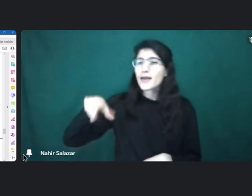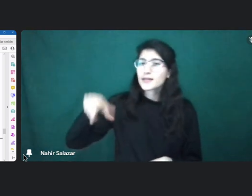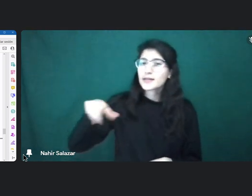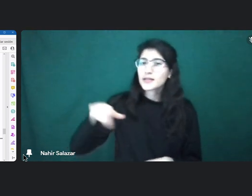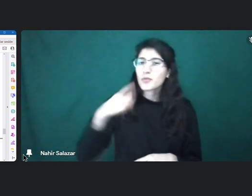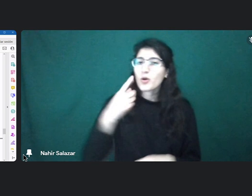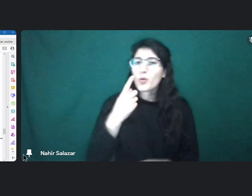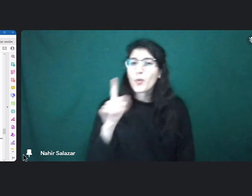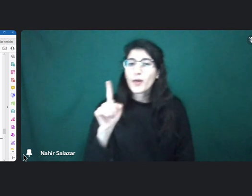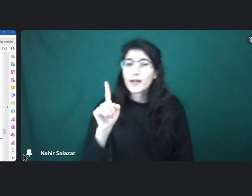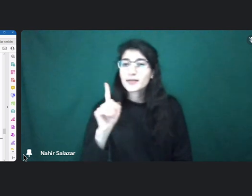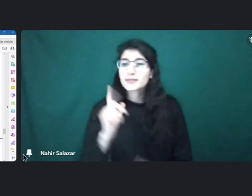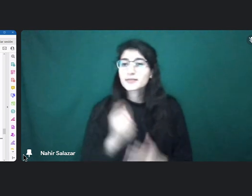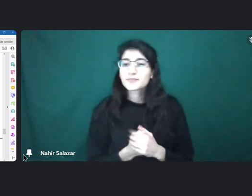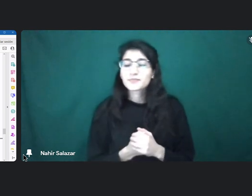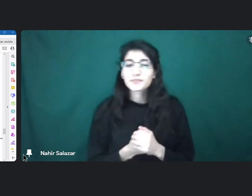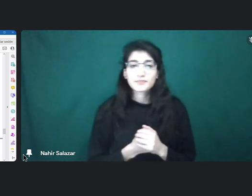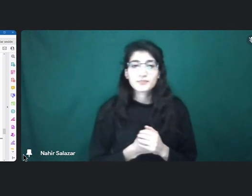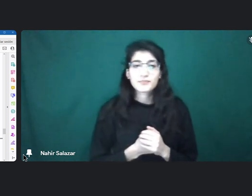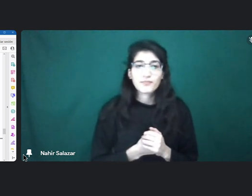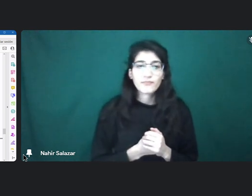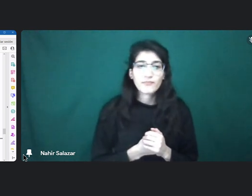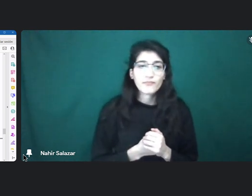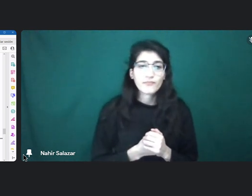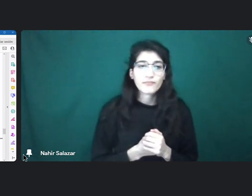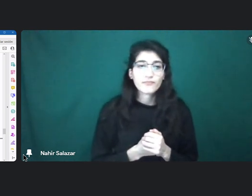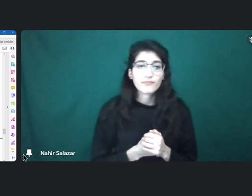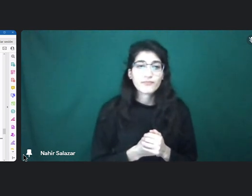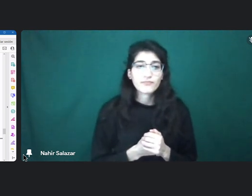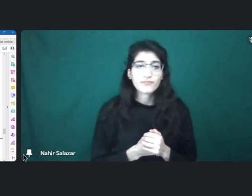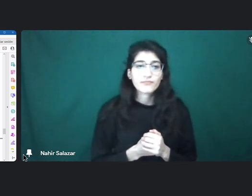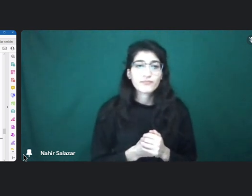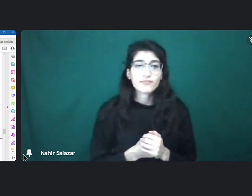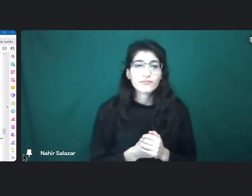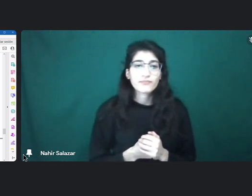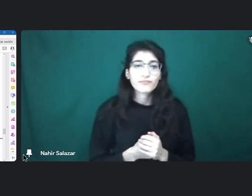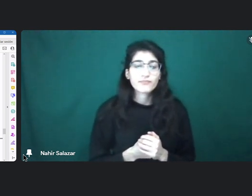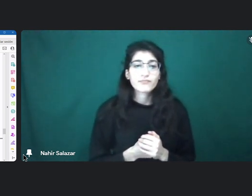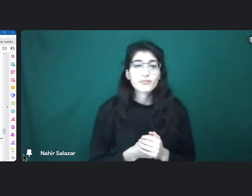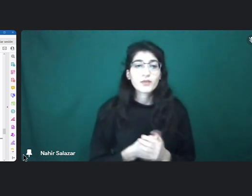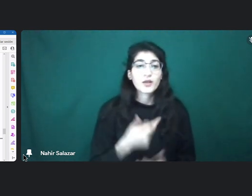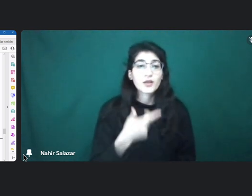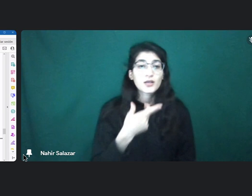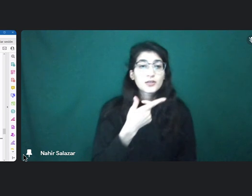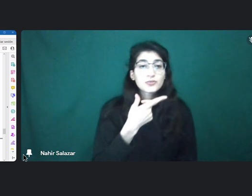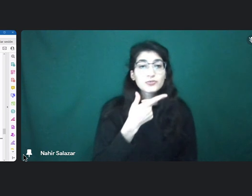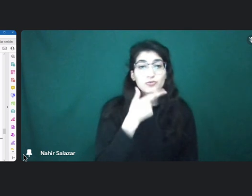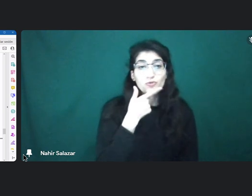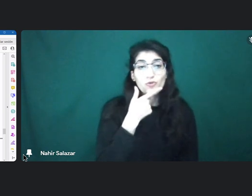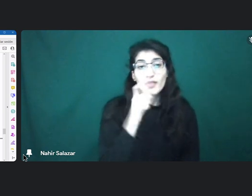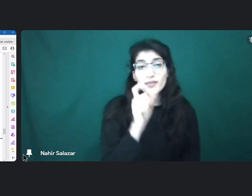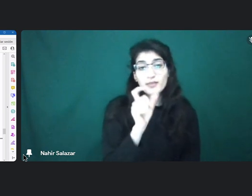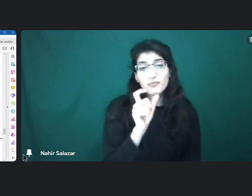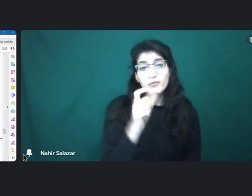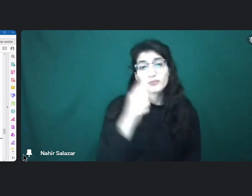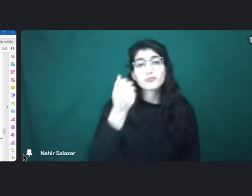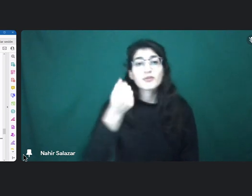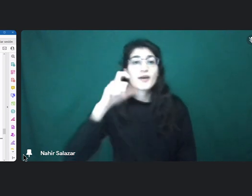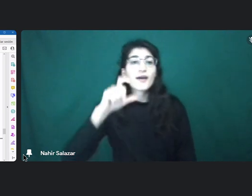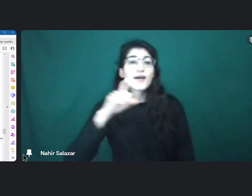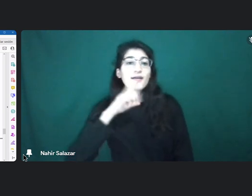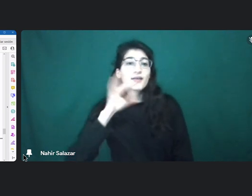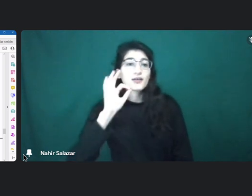Sustantivo, actos. Bien. Sector. Sector. Bien. Community.